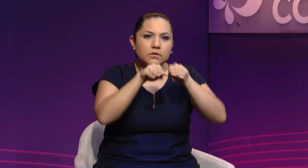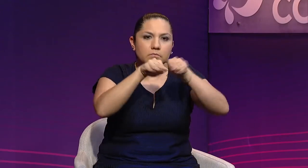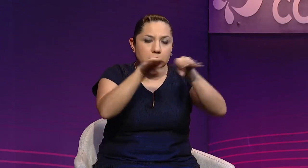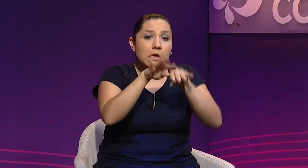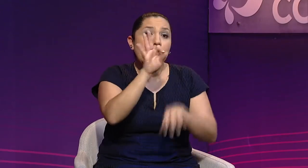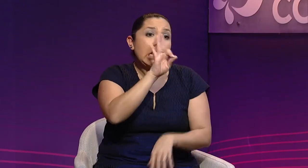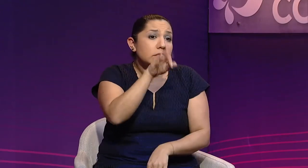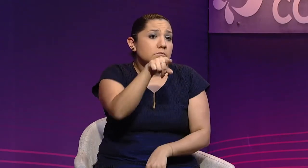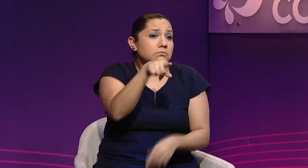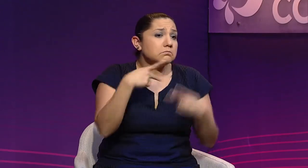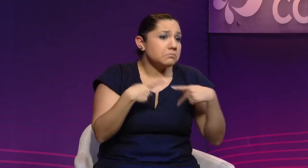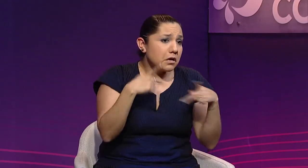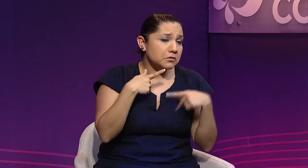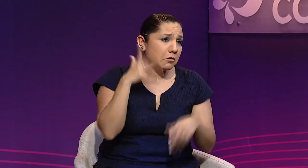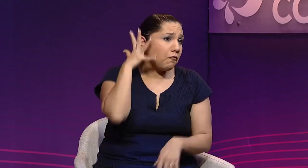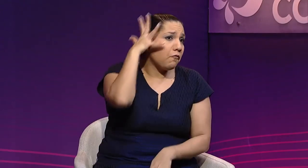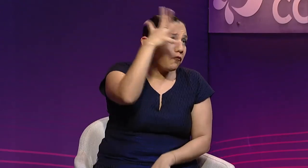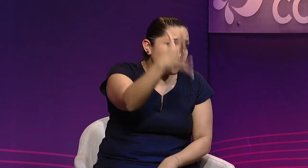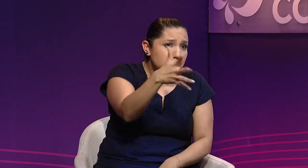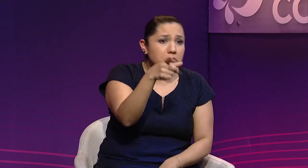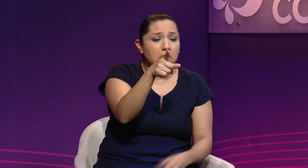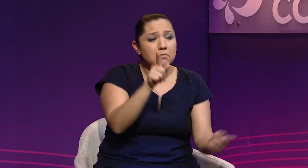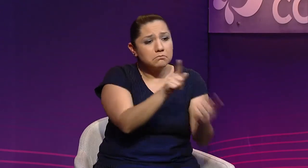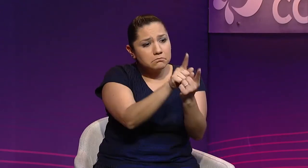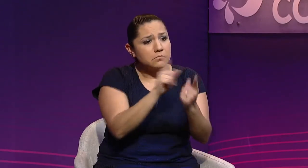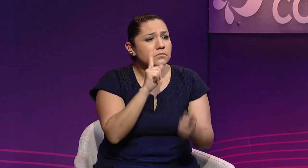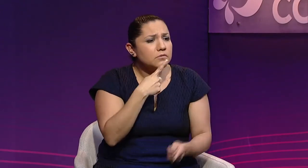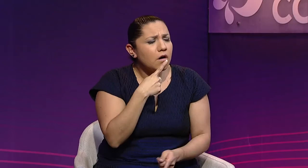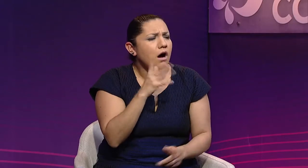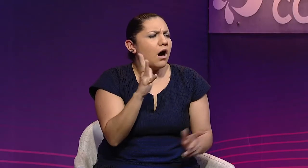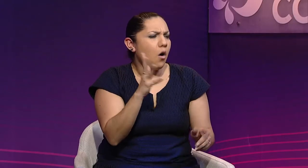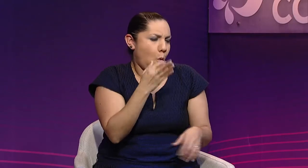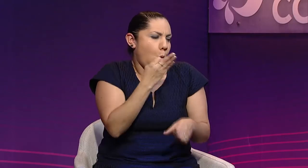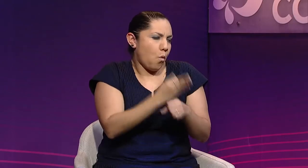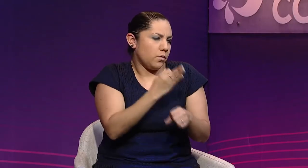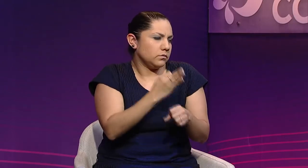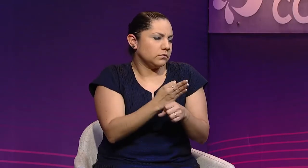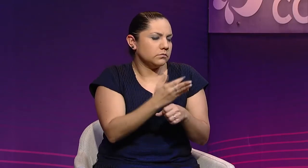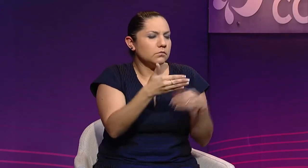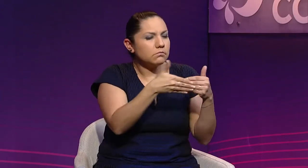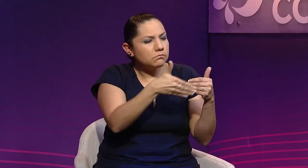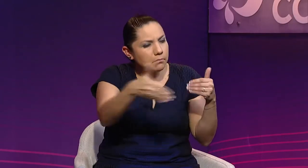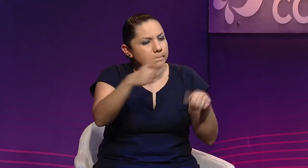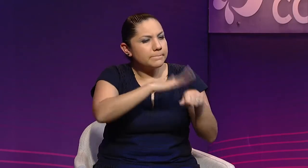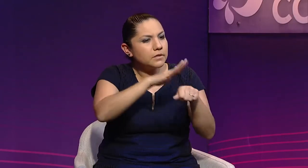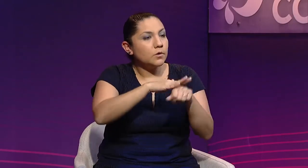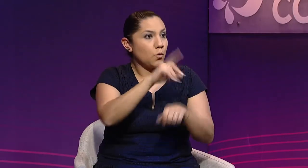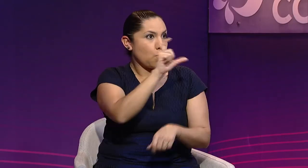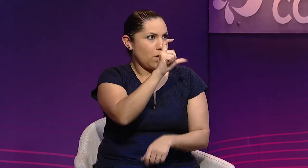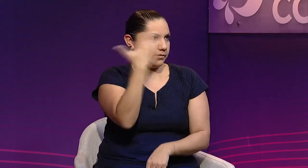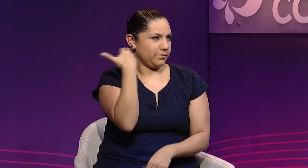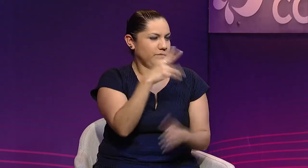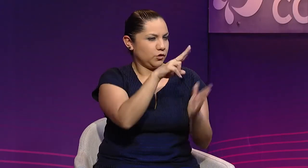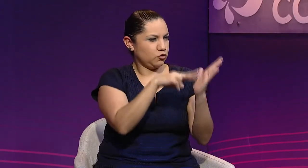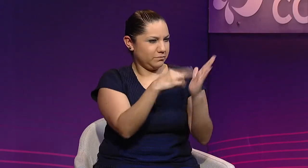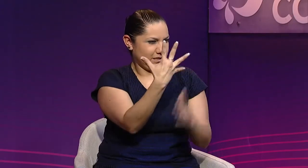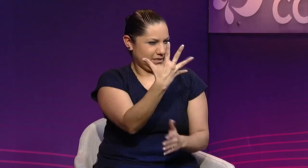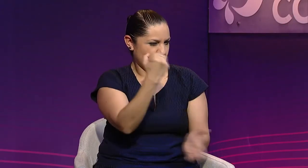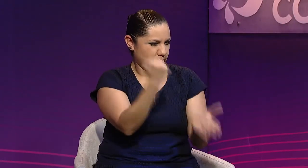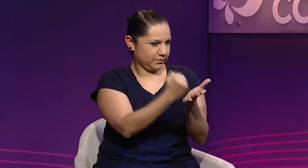iguales que se hablan en ciertas comunidades, pero lo que yo pienso que hace falta es difusión, ¿no?, de esta lengua para que cada vez se reconozca más.